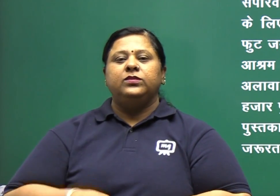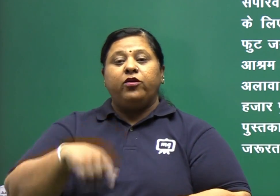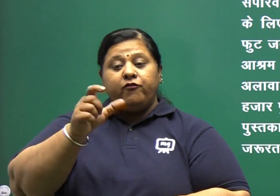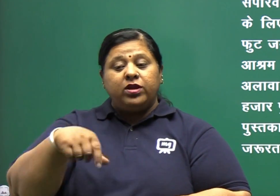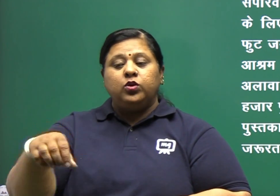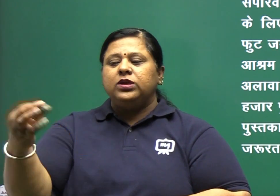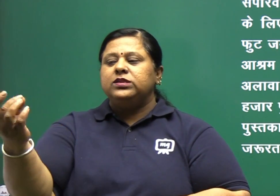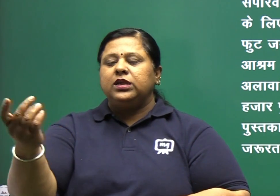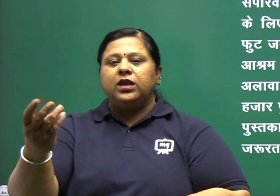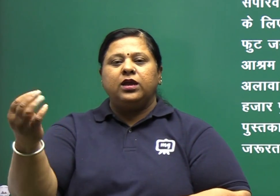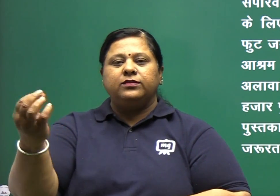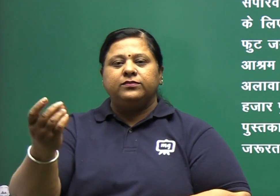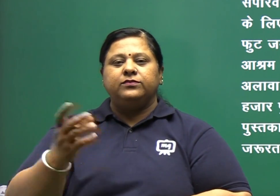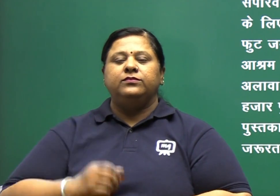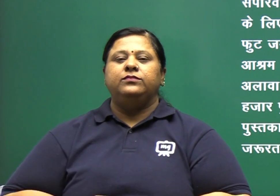व्यक्तियों की संख्या